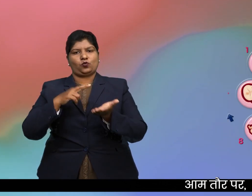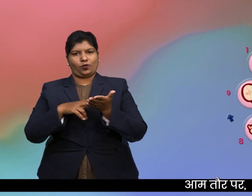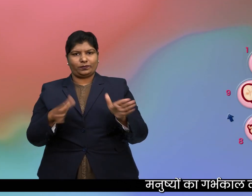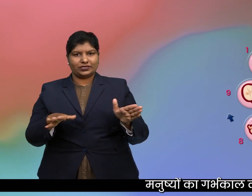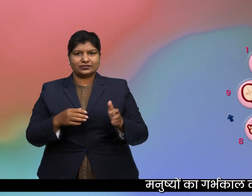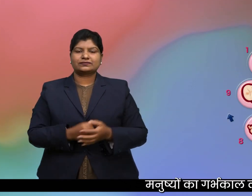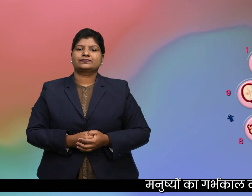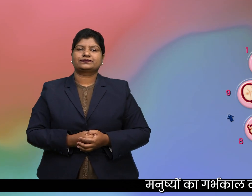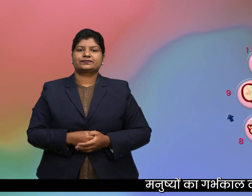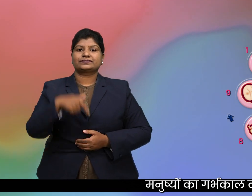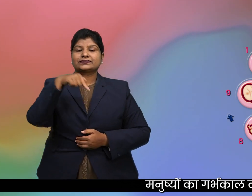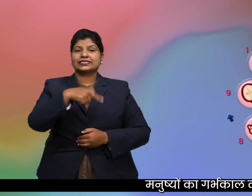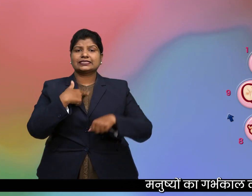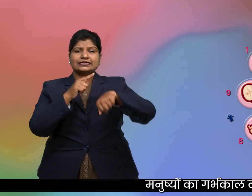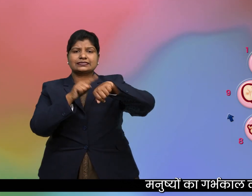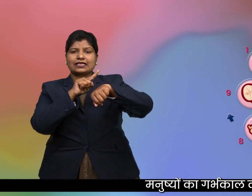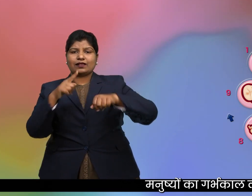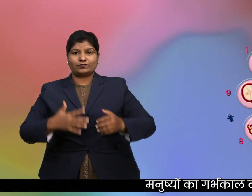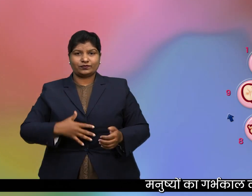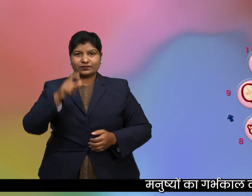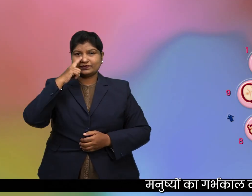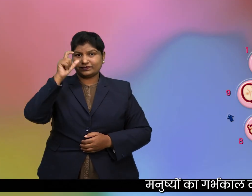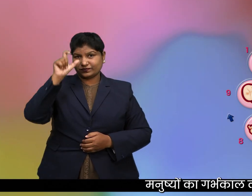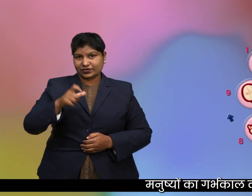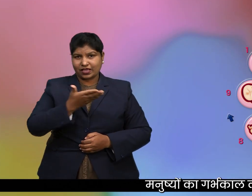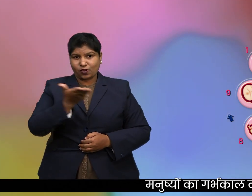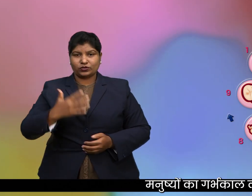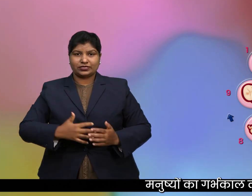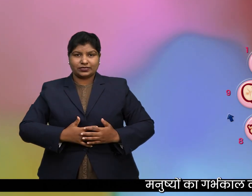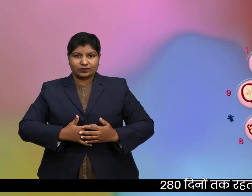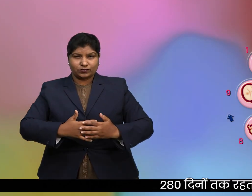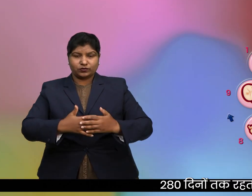आमतौर पर मनुष्यों का गर्भकाल लगभग